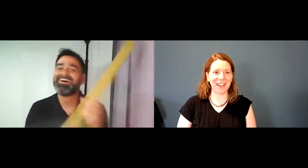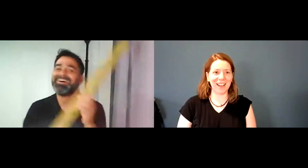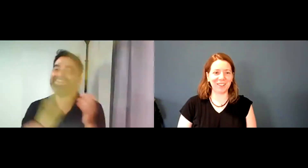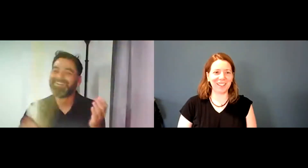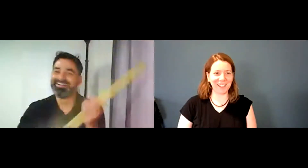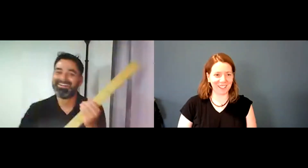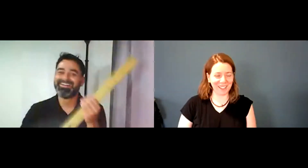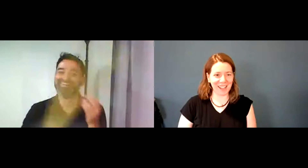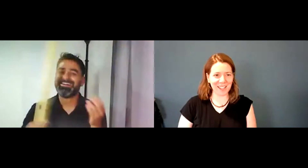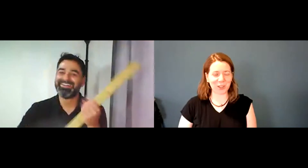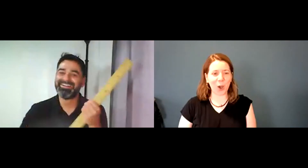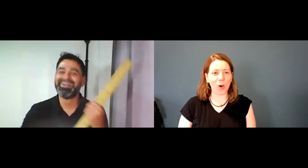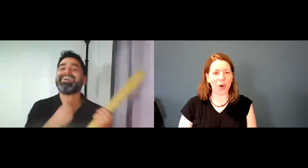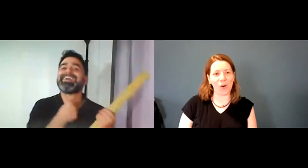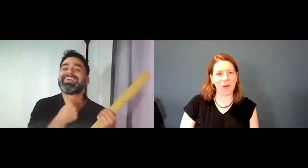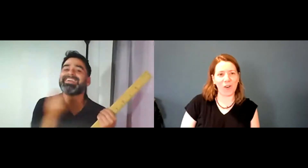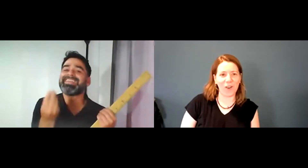Ah, ustedes quieren esto.